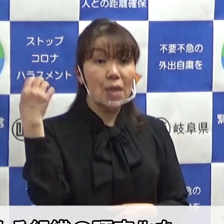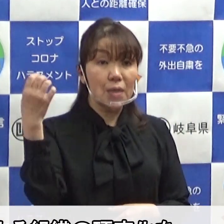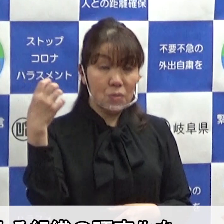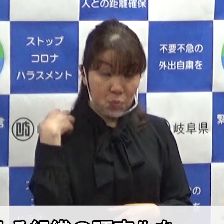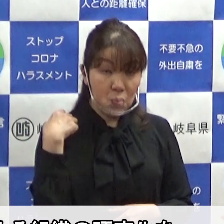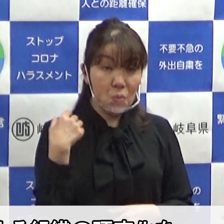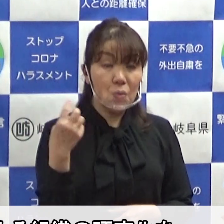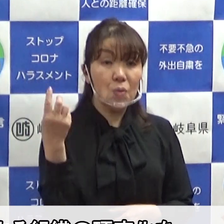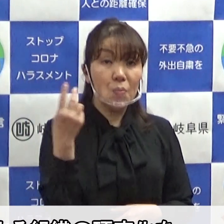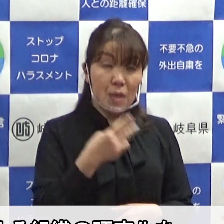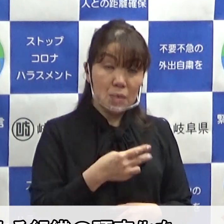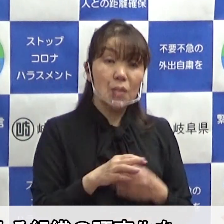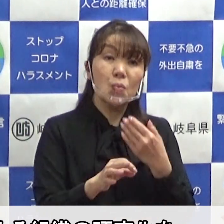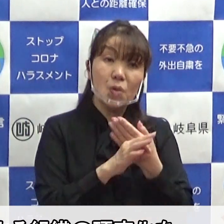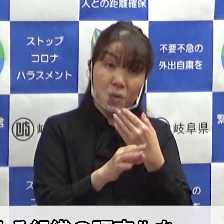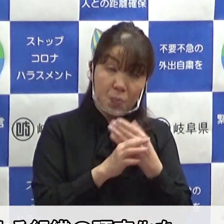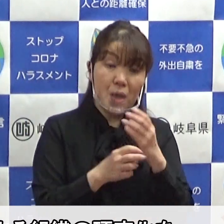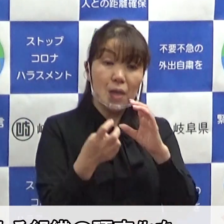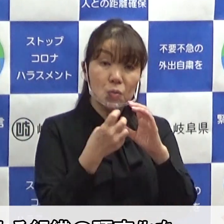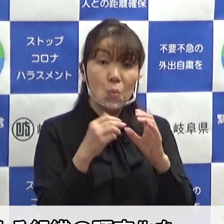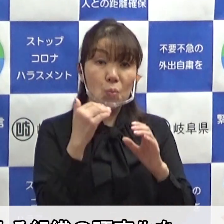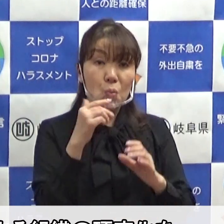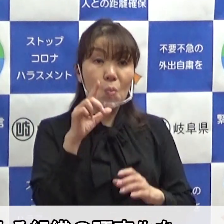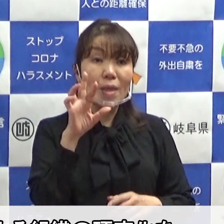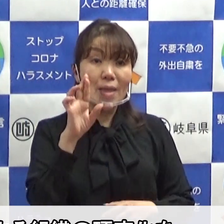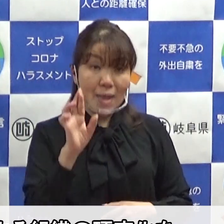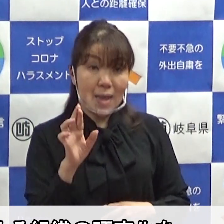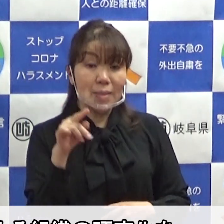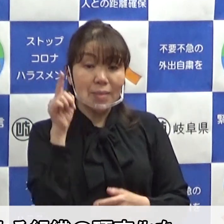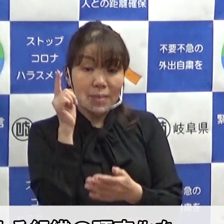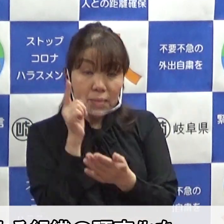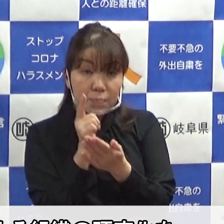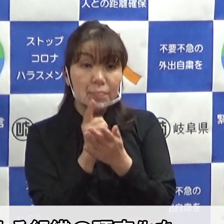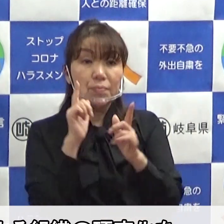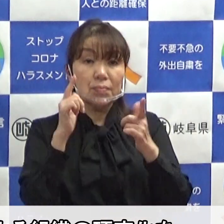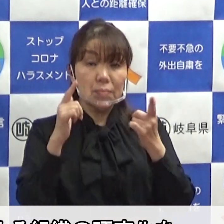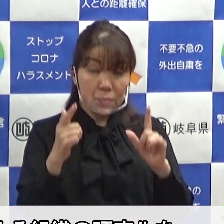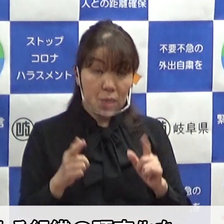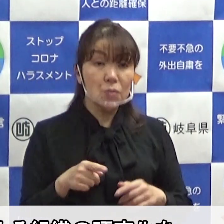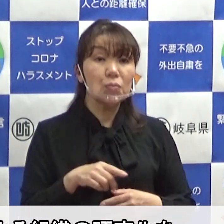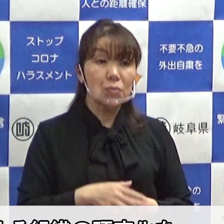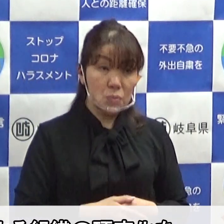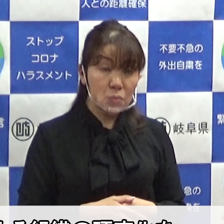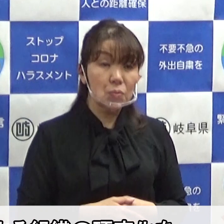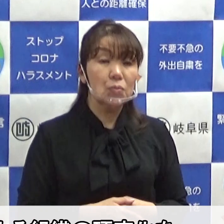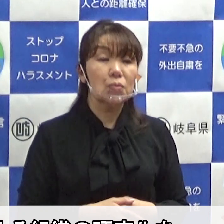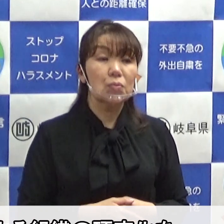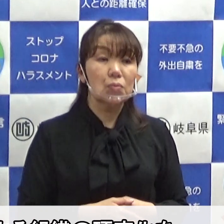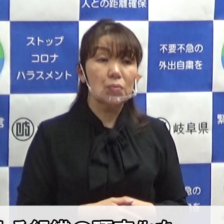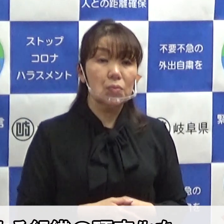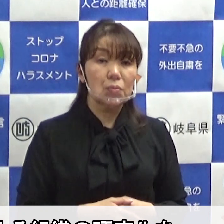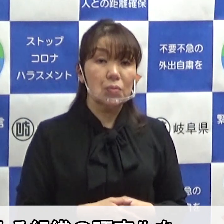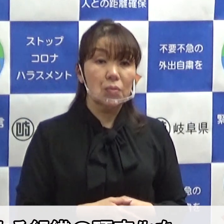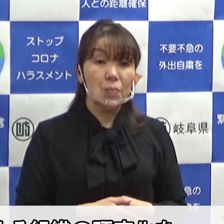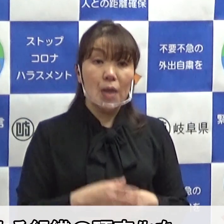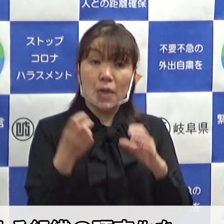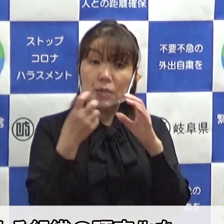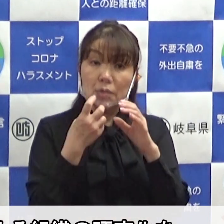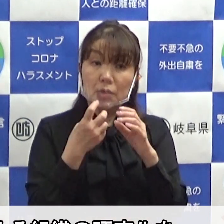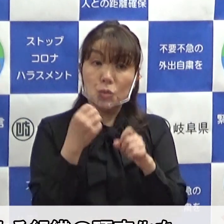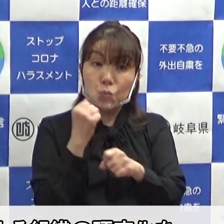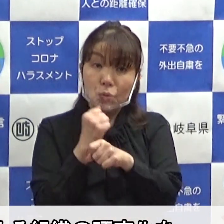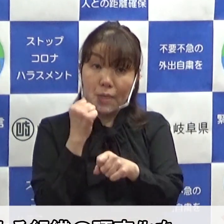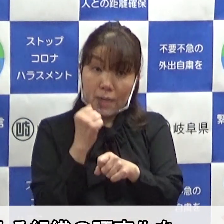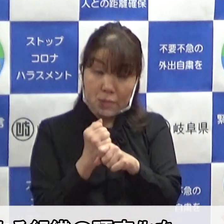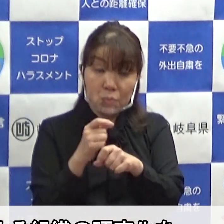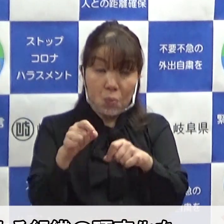トンコレラの問題が起こればですね、単にそのトンコレラという一点だけではなしに、ああいうその畜産におけるですね、